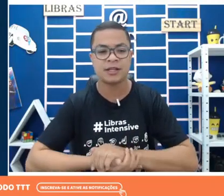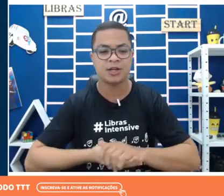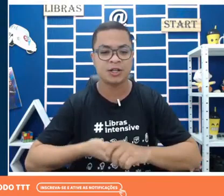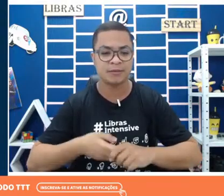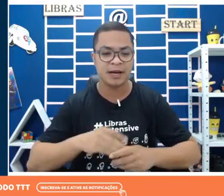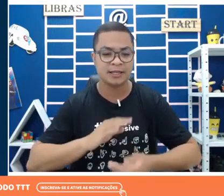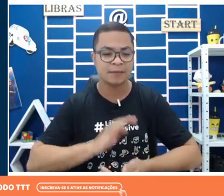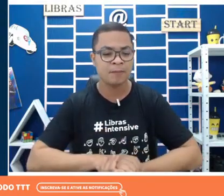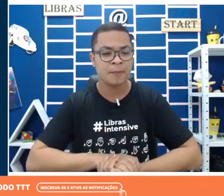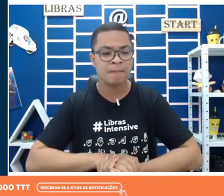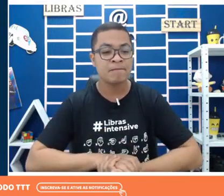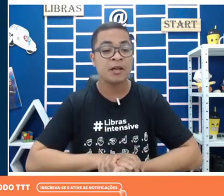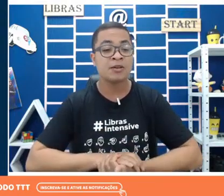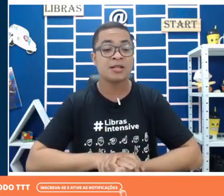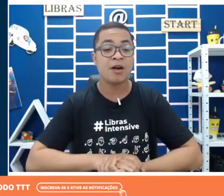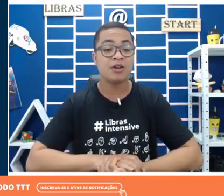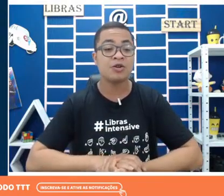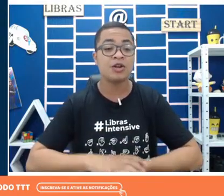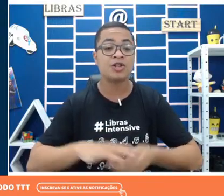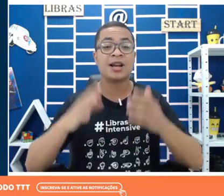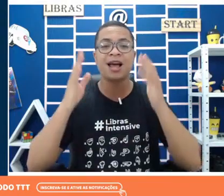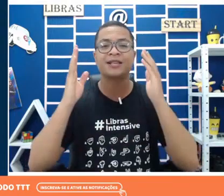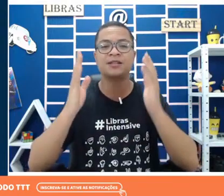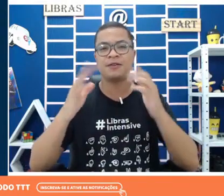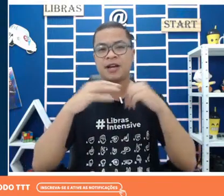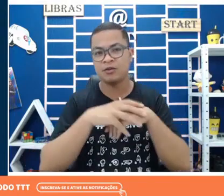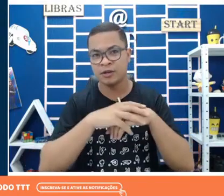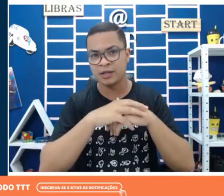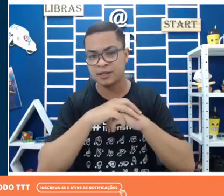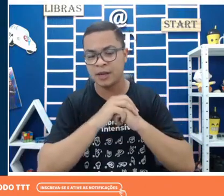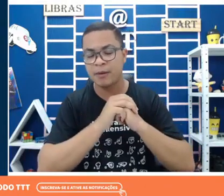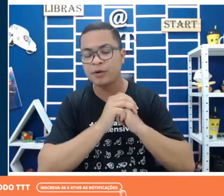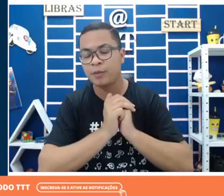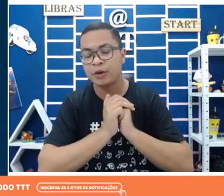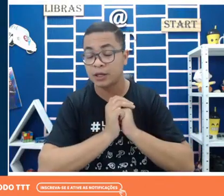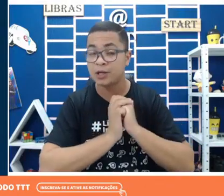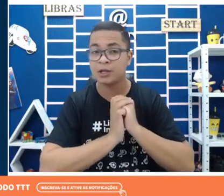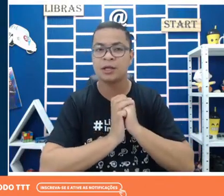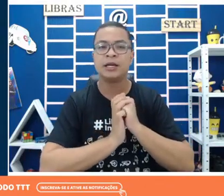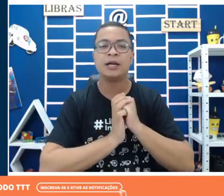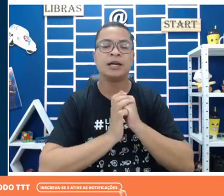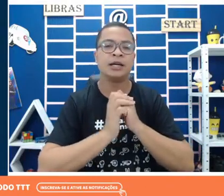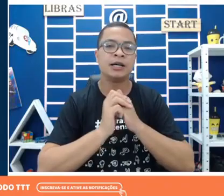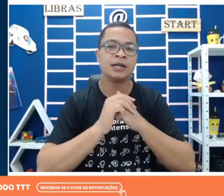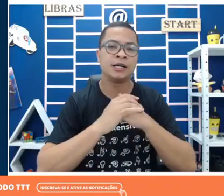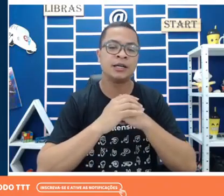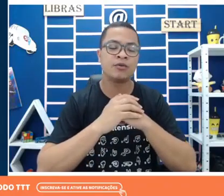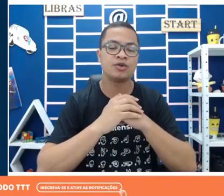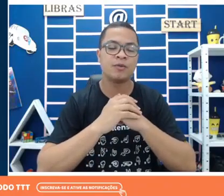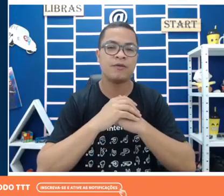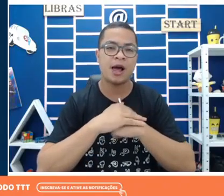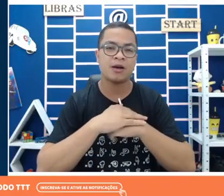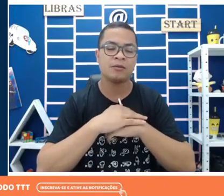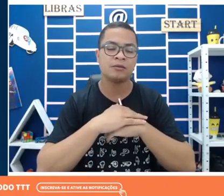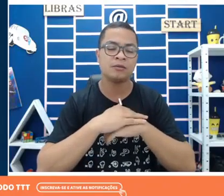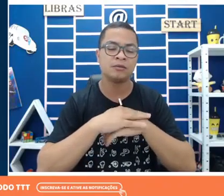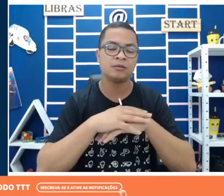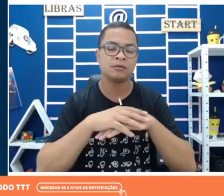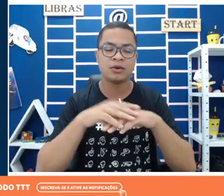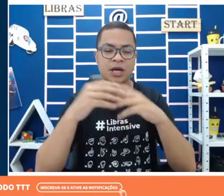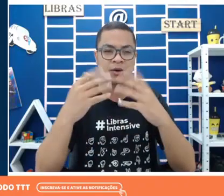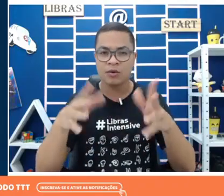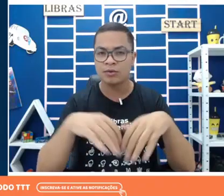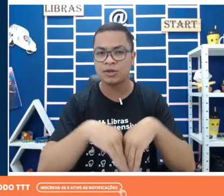comunidade, para esse 3x, beleza? Nossa aula de hoje, classificadores. Tema muito importante. Eu costumo falar